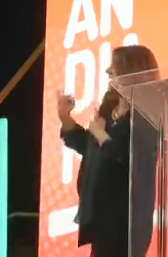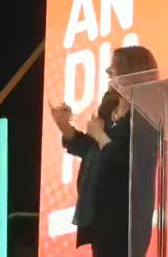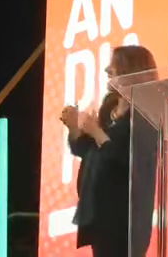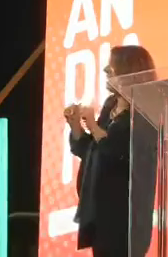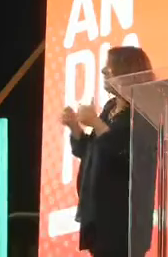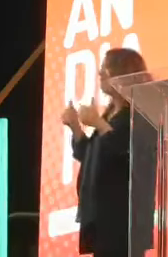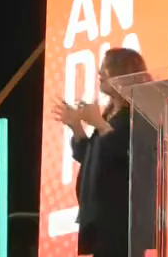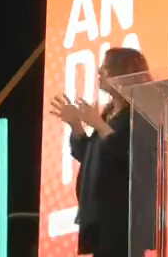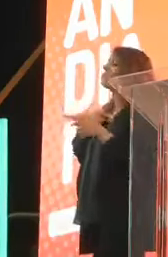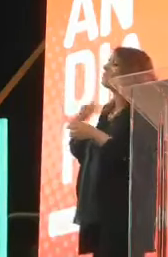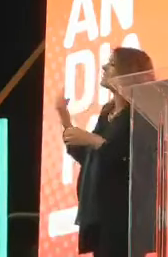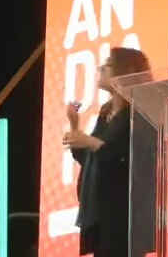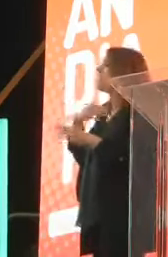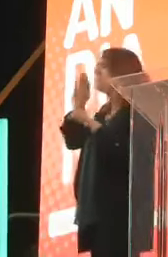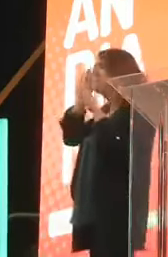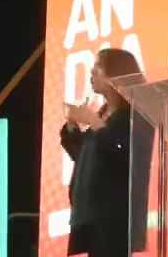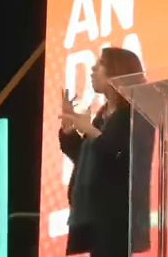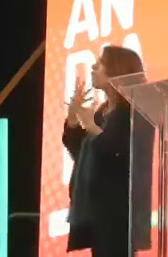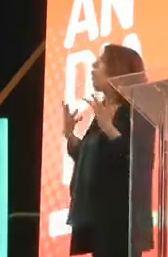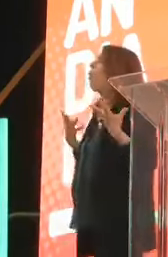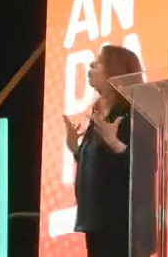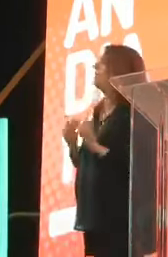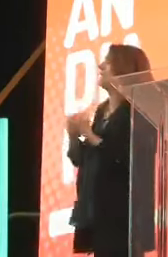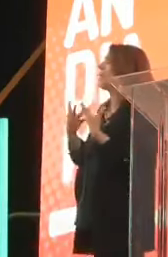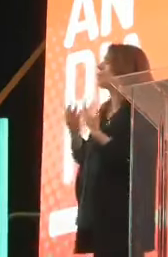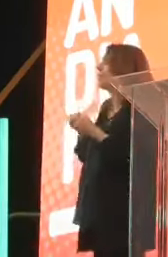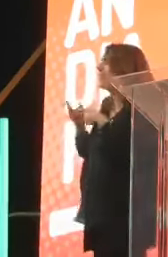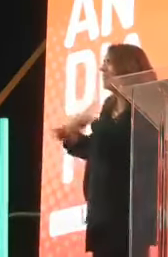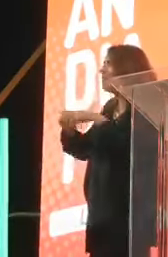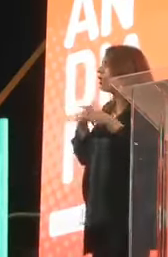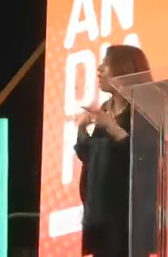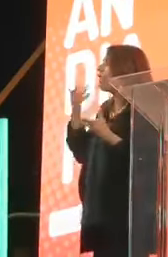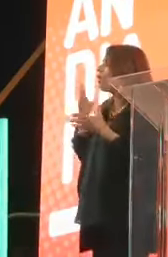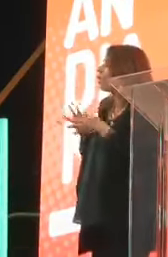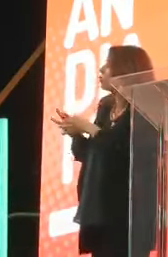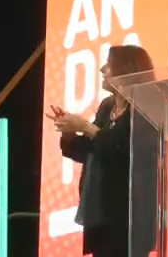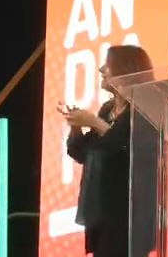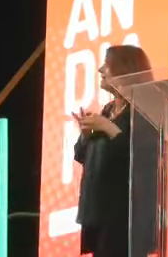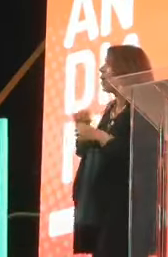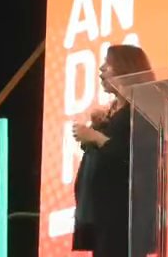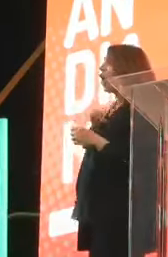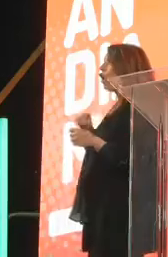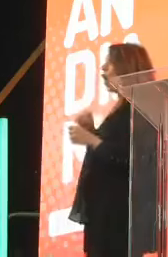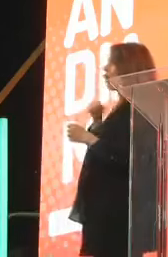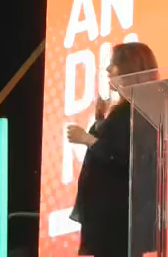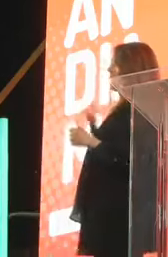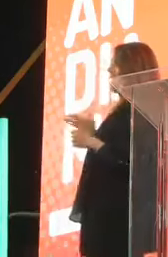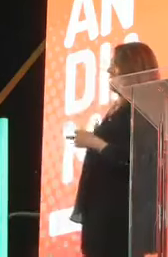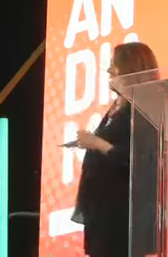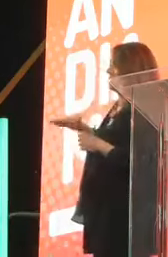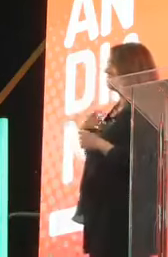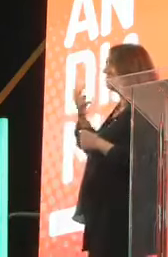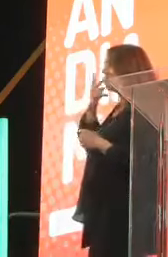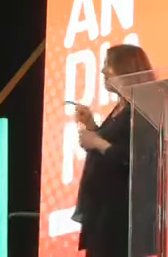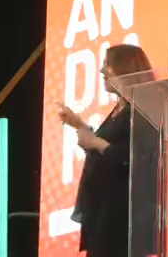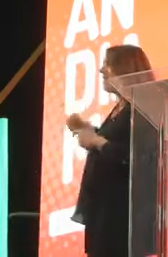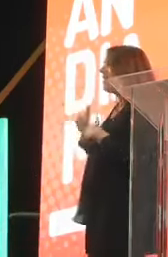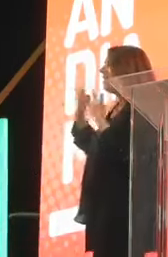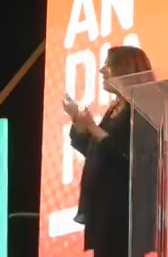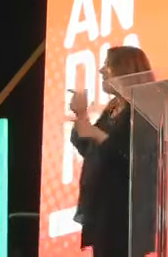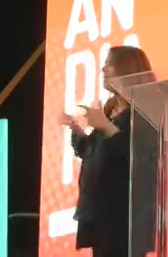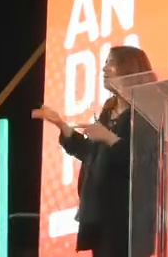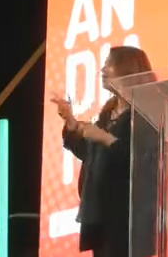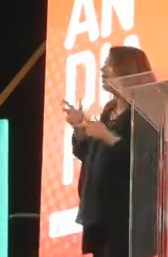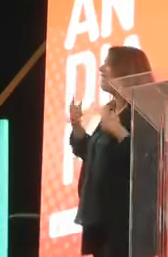Io sono una che lavora sempre per unire nelle diversità contro le destre, perché vedo che stanno peggiorando